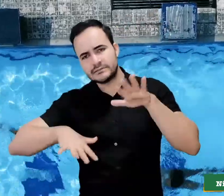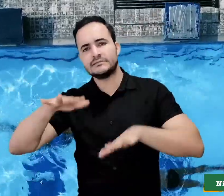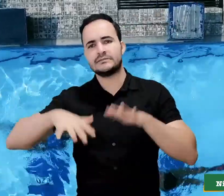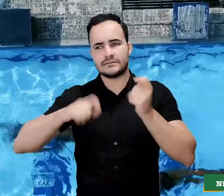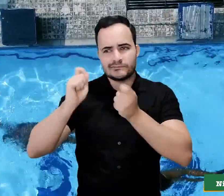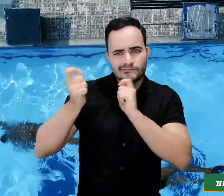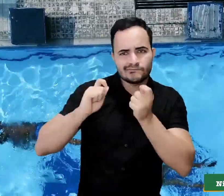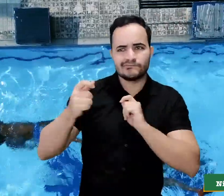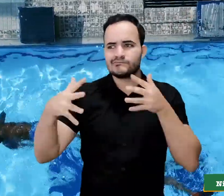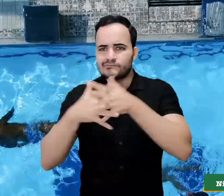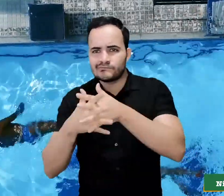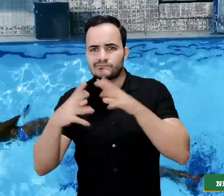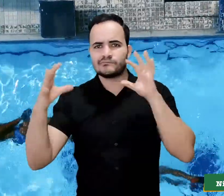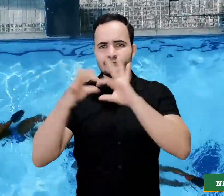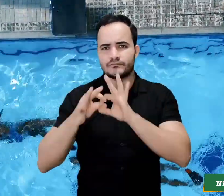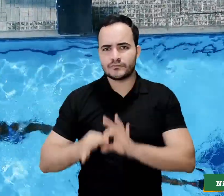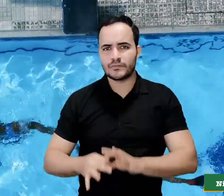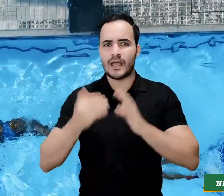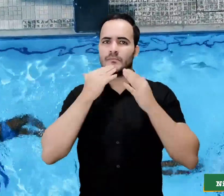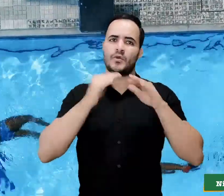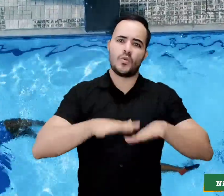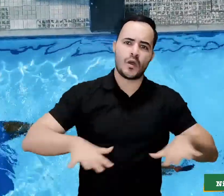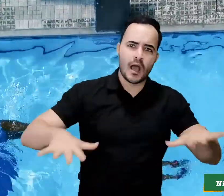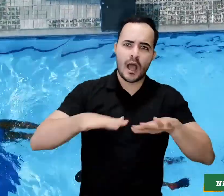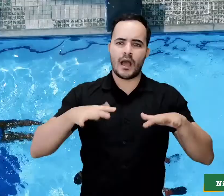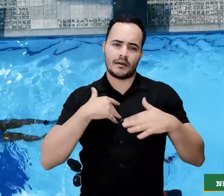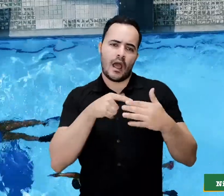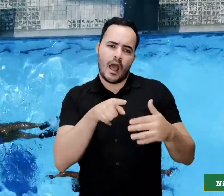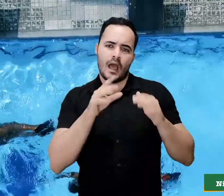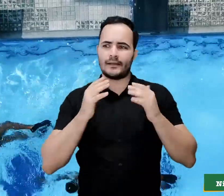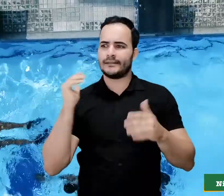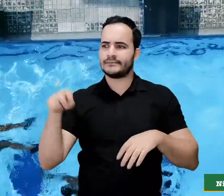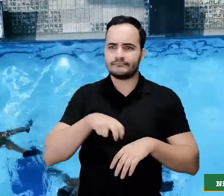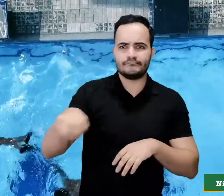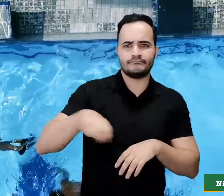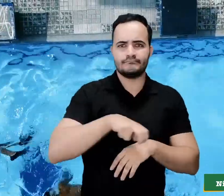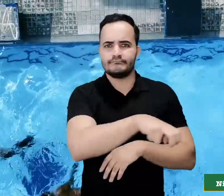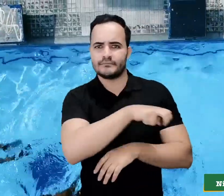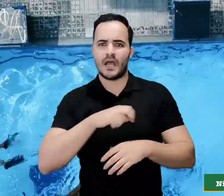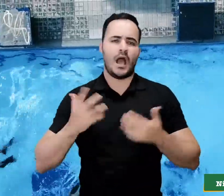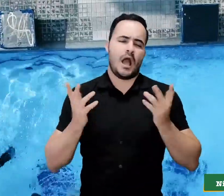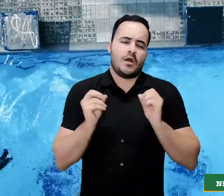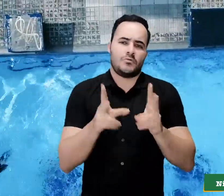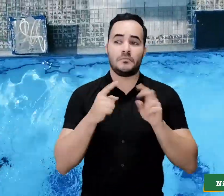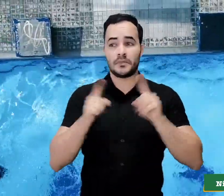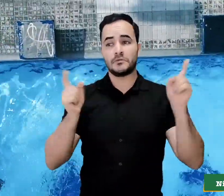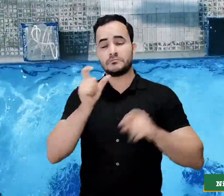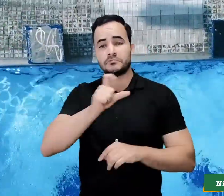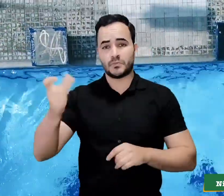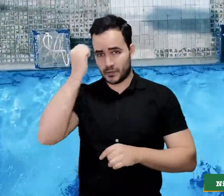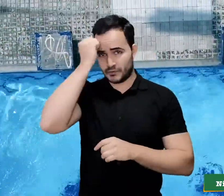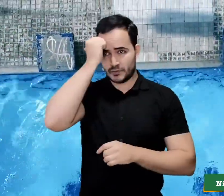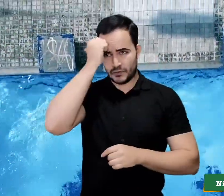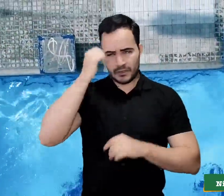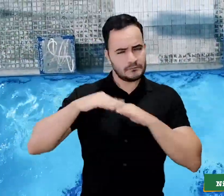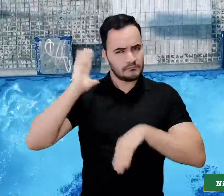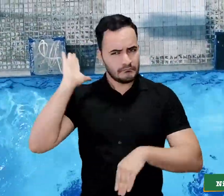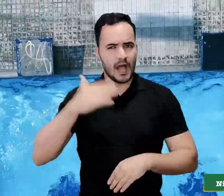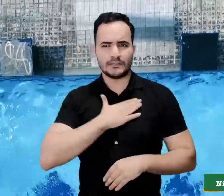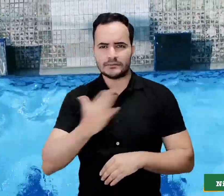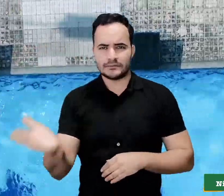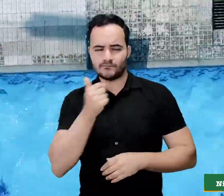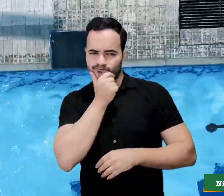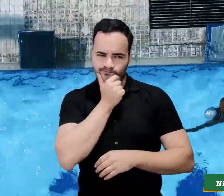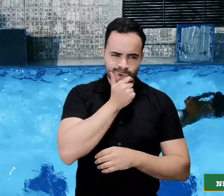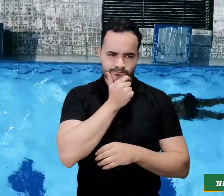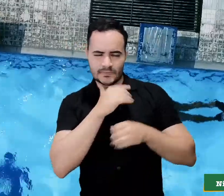en algún lugar. Algún acomodo razonable, pero en general los profesores han estado dispuestos como a pensar y